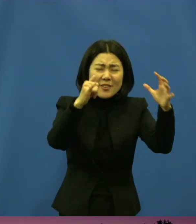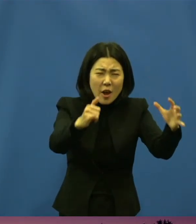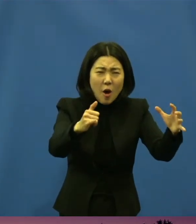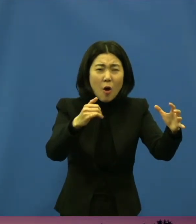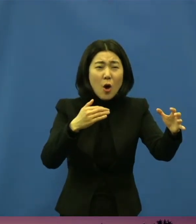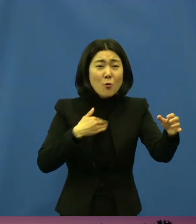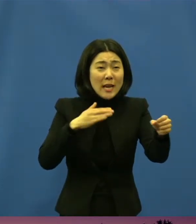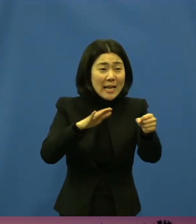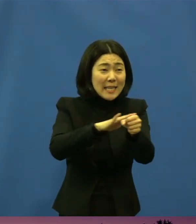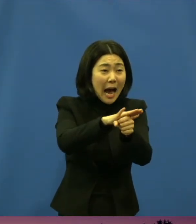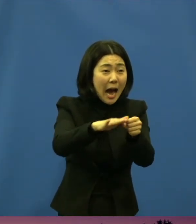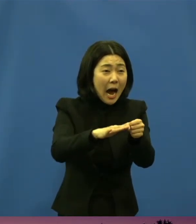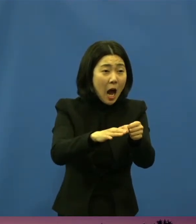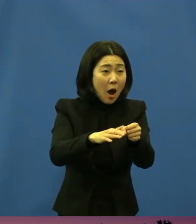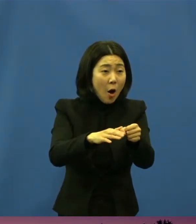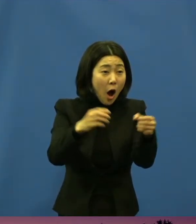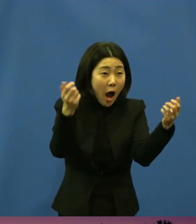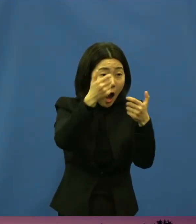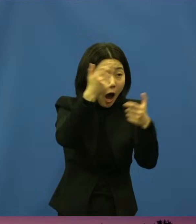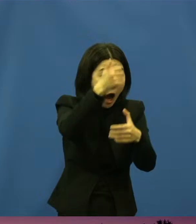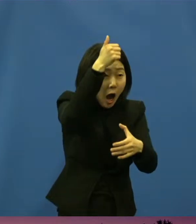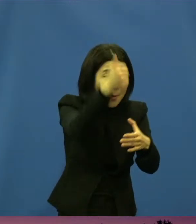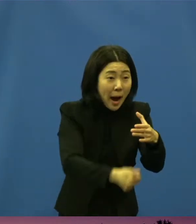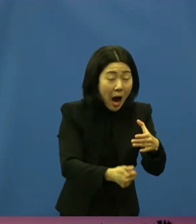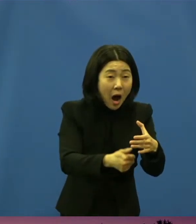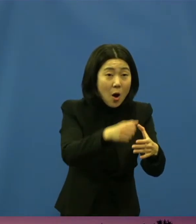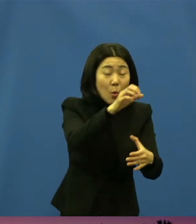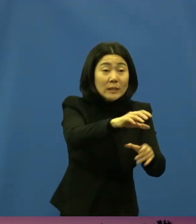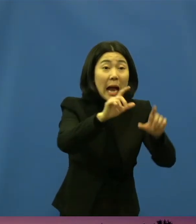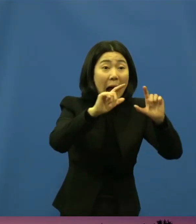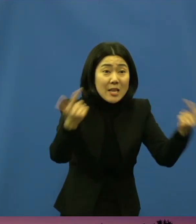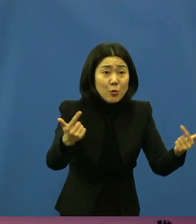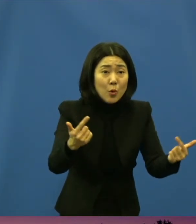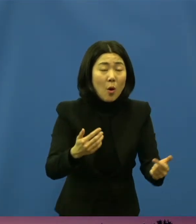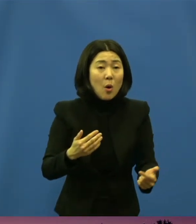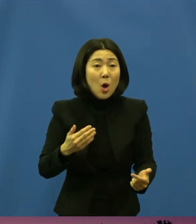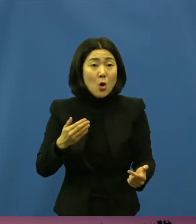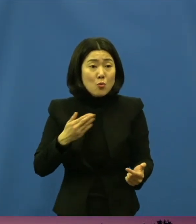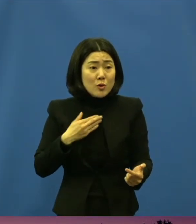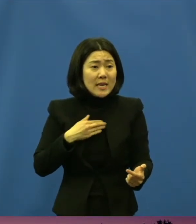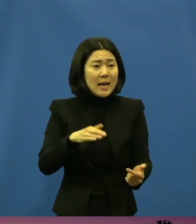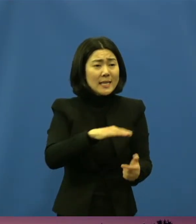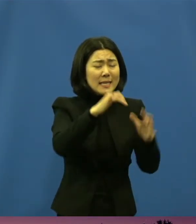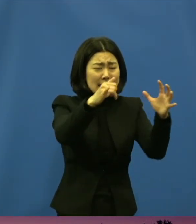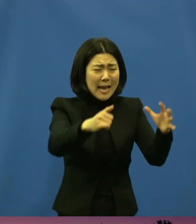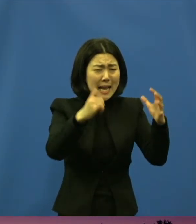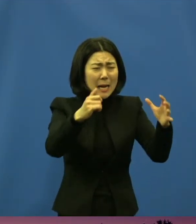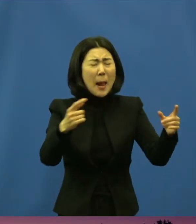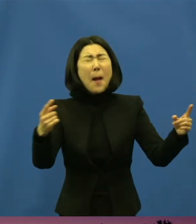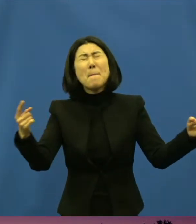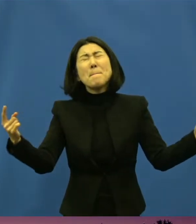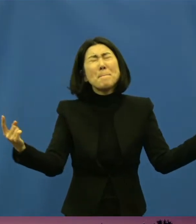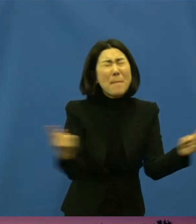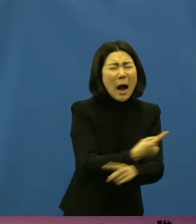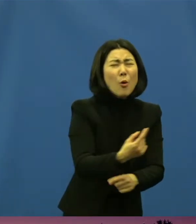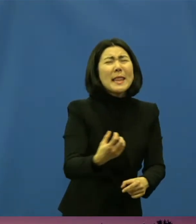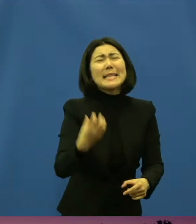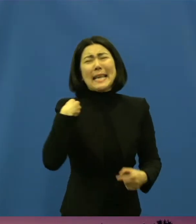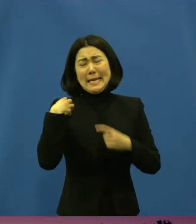될 대상이라는 거예요. 우리가 세상을 사랑하면 누가 이 망가진 세상을 바꿀 수가 있어요?